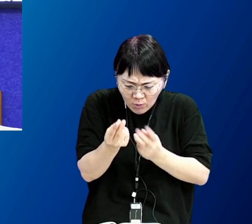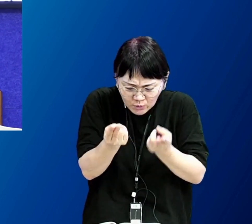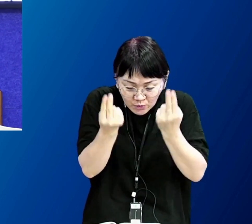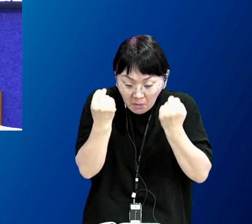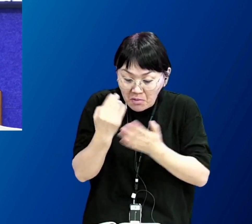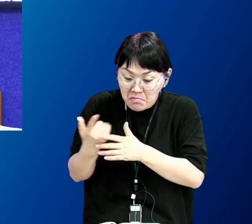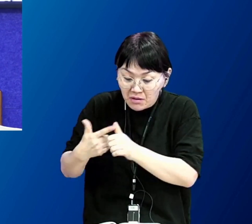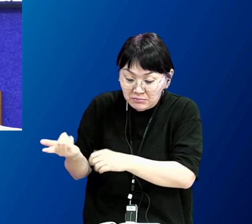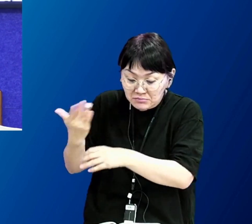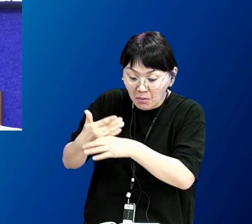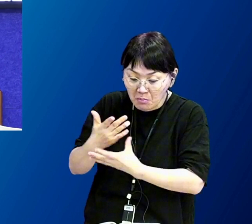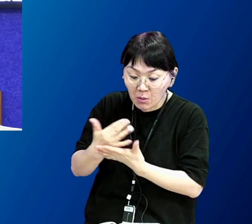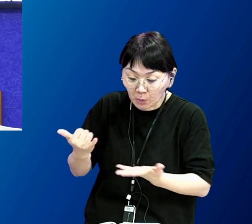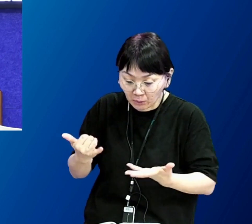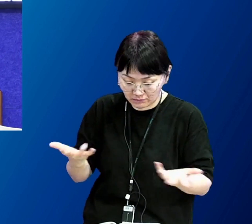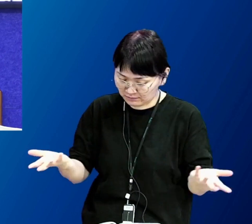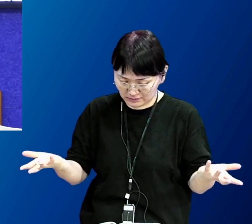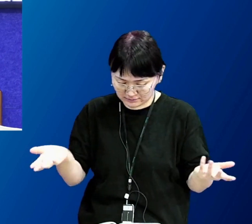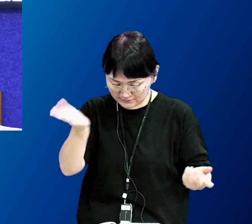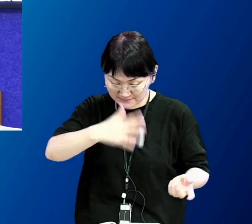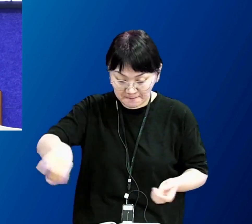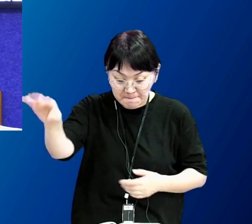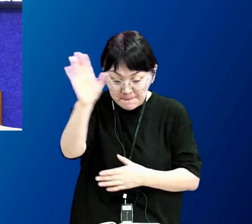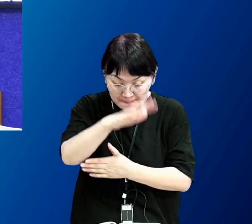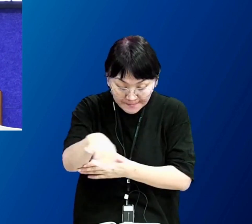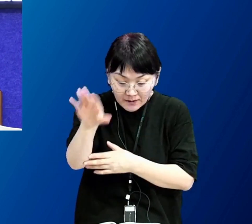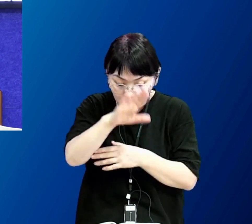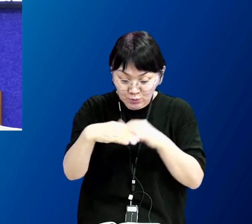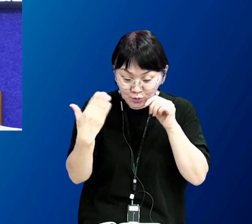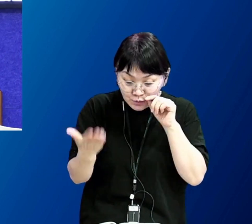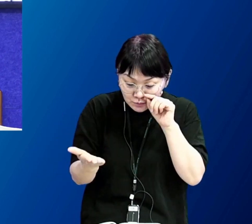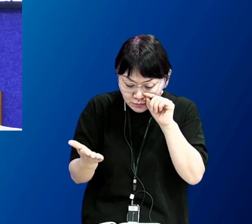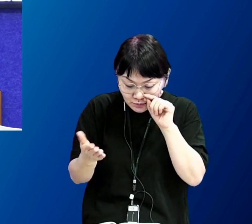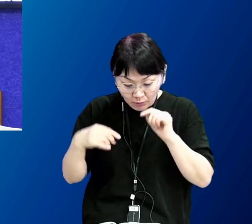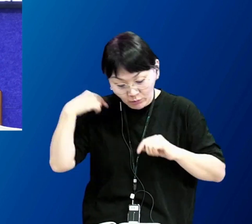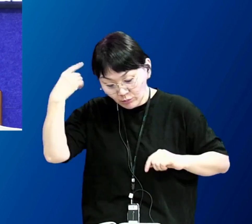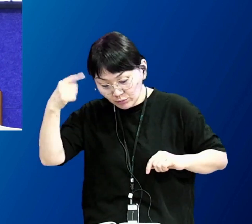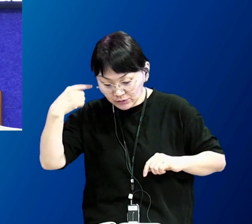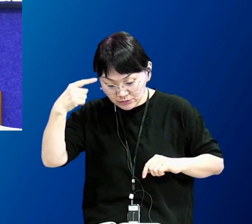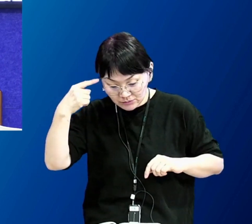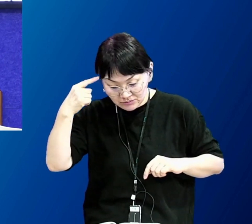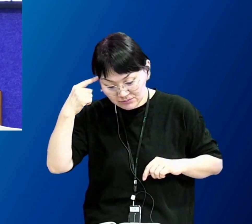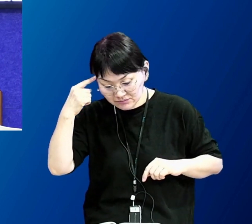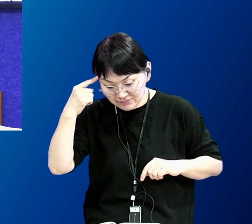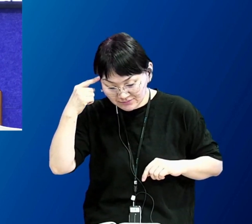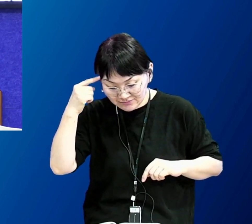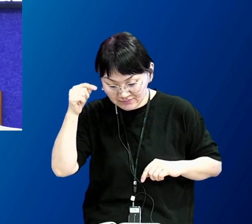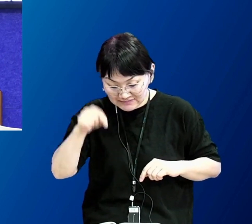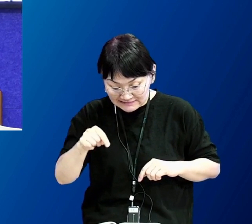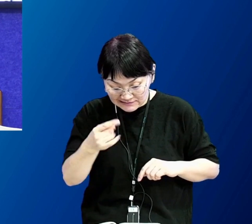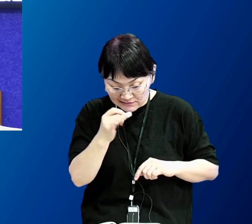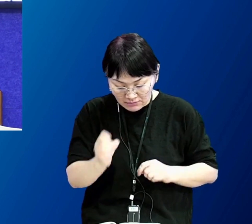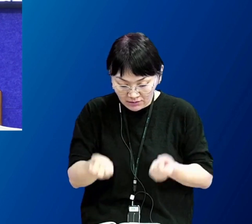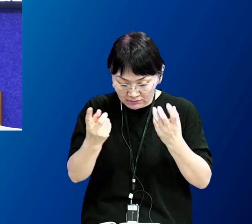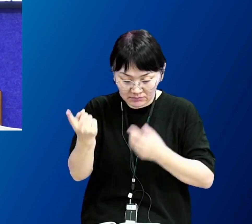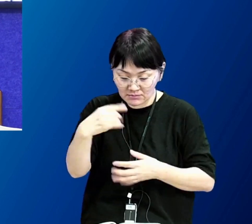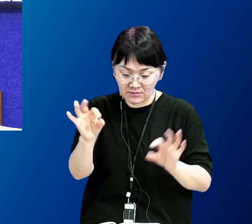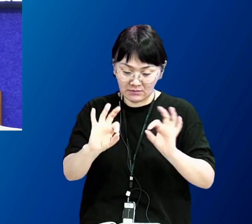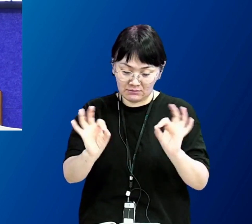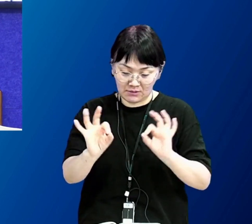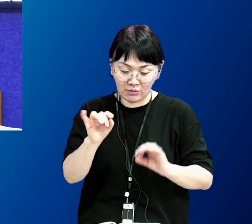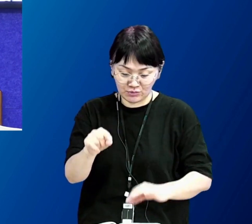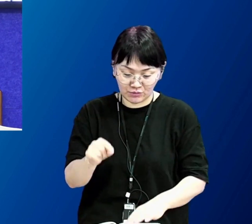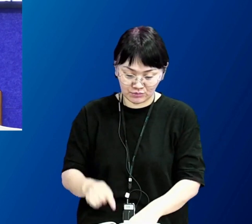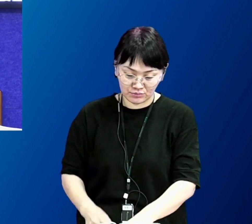бэ та нарыг дууддаг түүнээс үжил бодол энэ үжил бодол ирээгүй юм аа